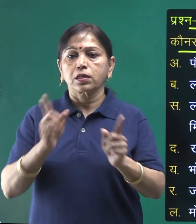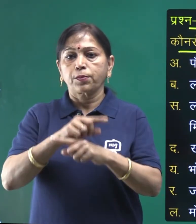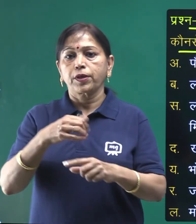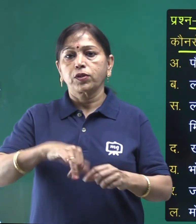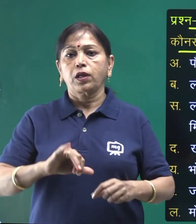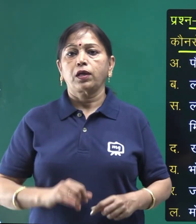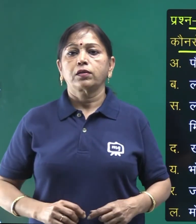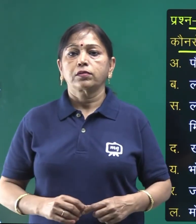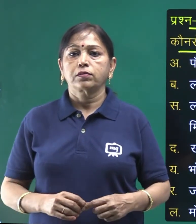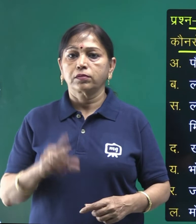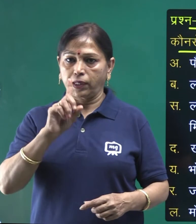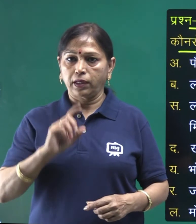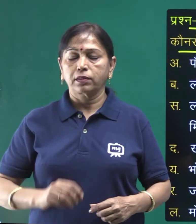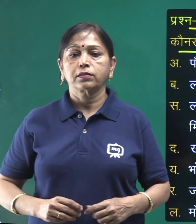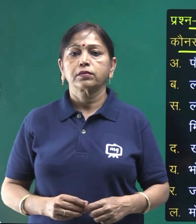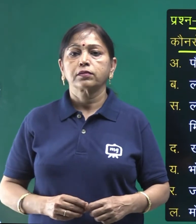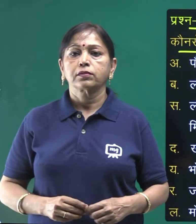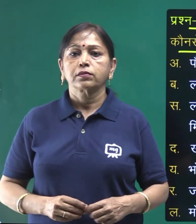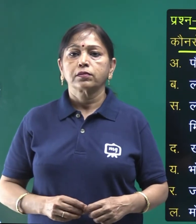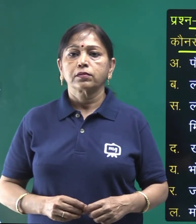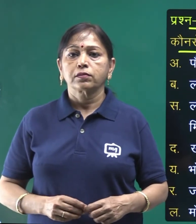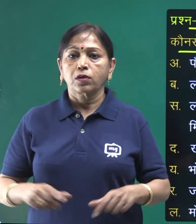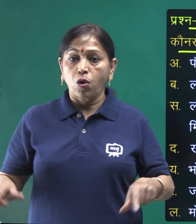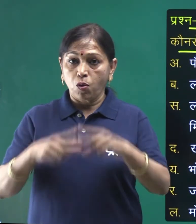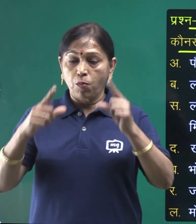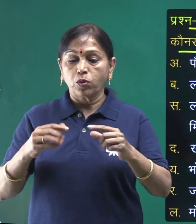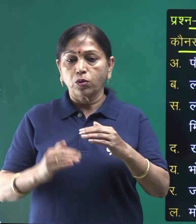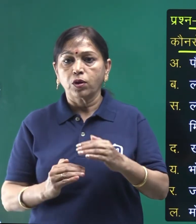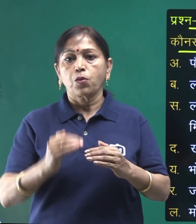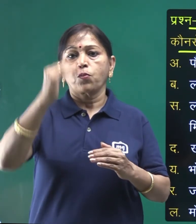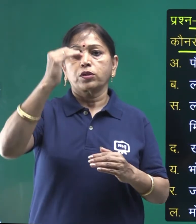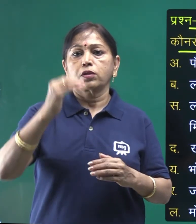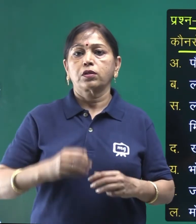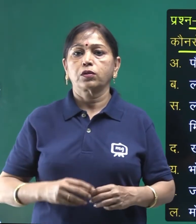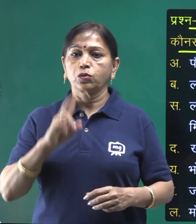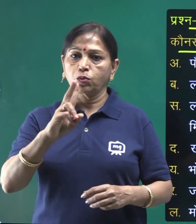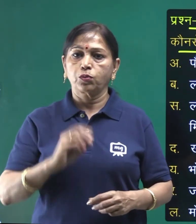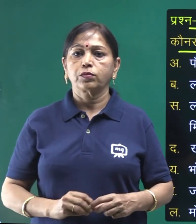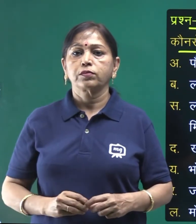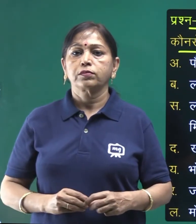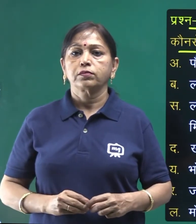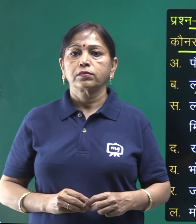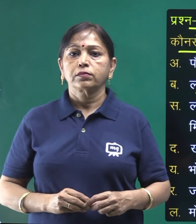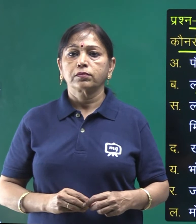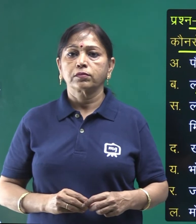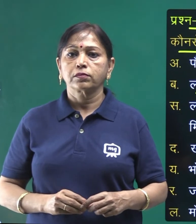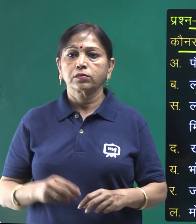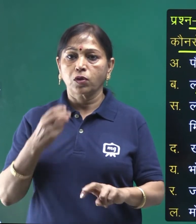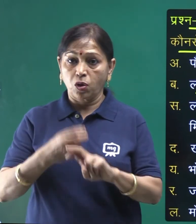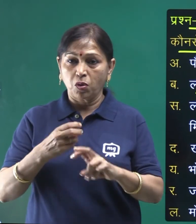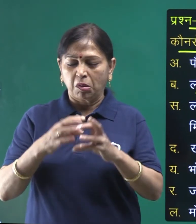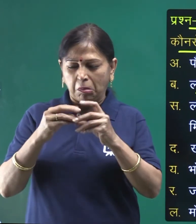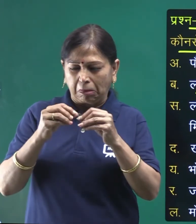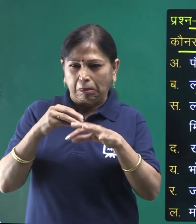हैं। 1 पौधों की वृद्धि। 2 लोहे में जंग